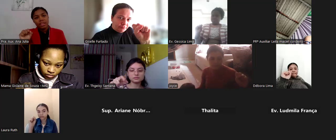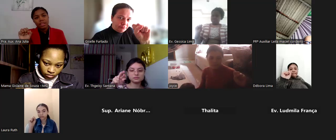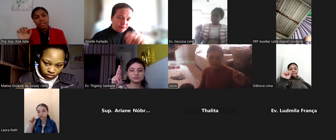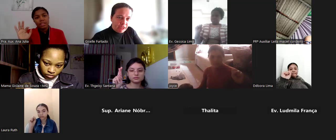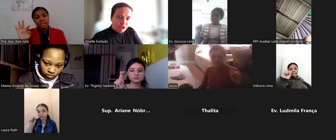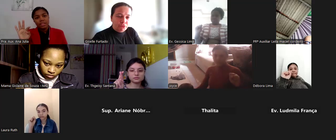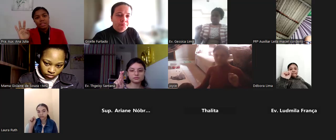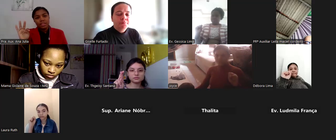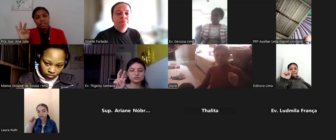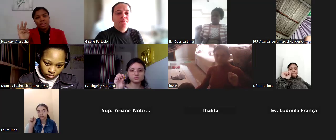Certo?